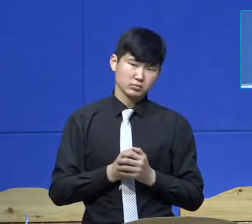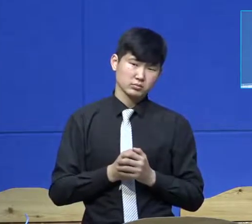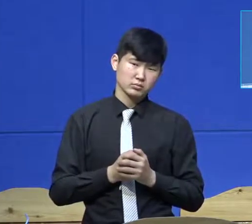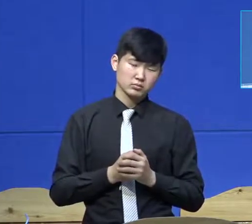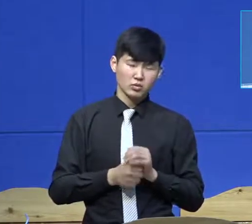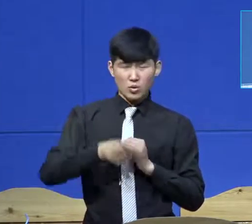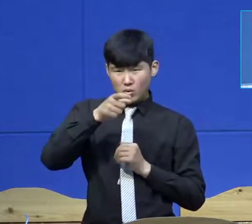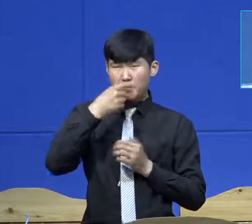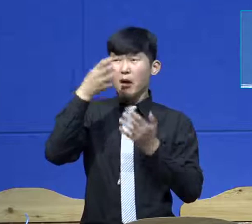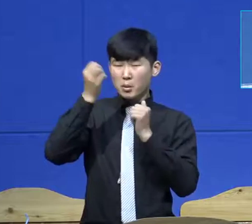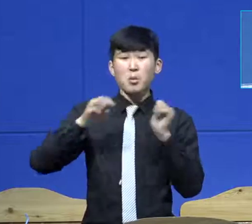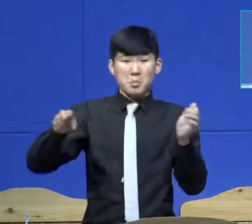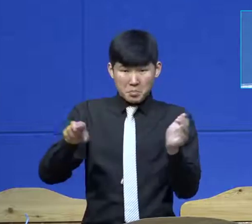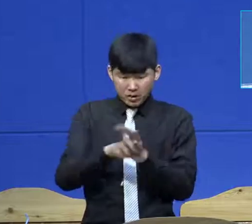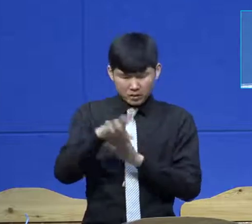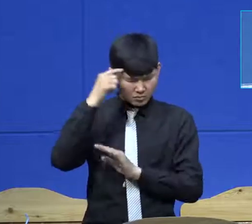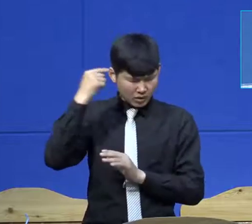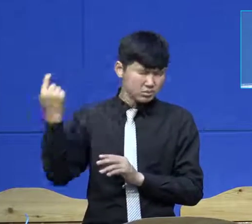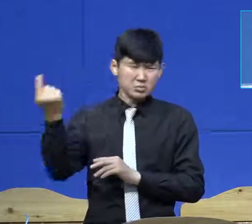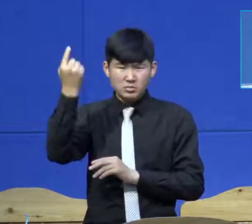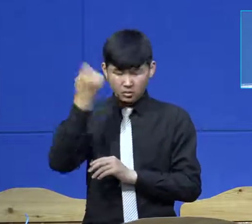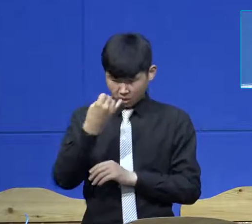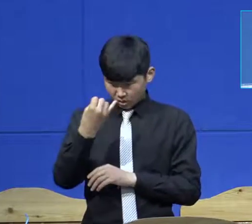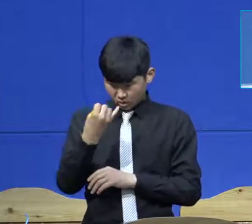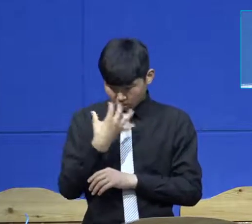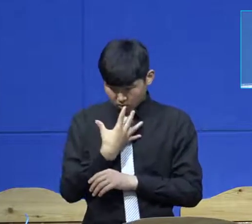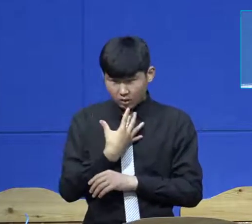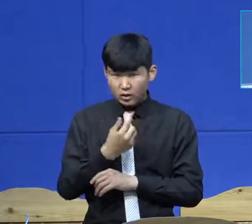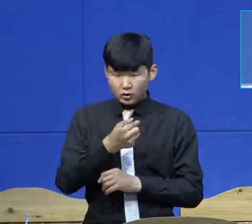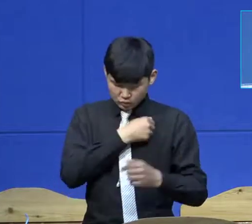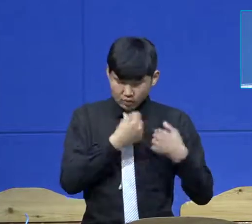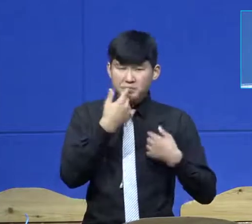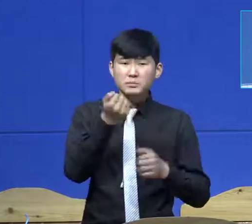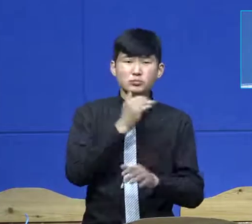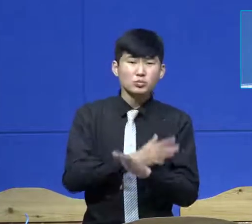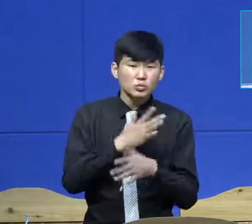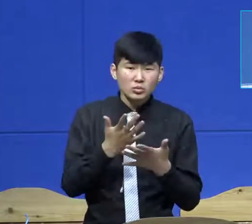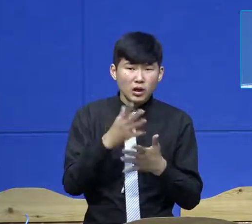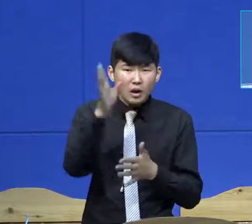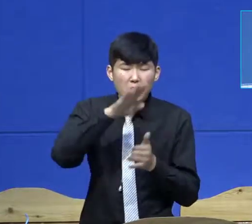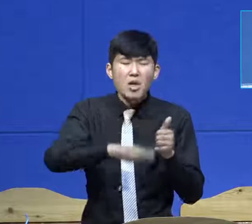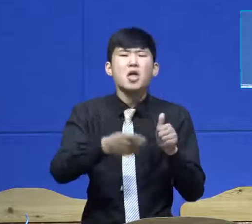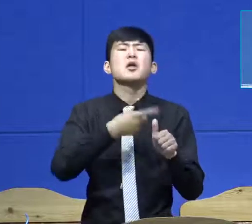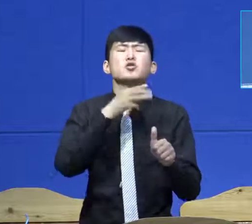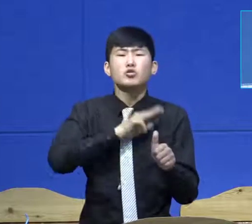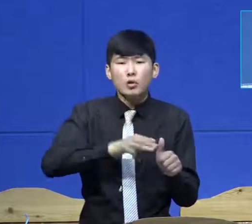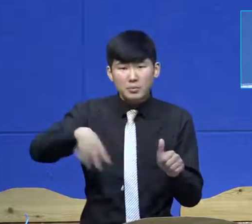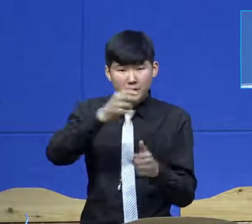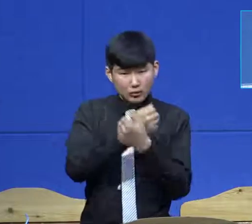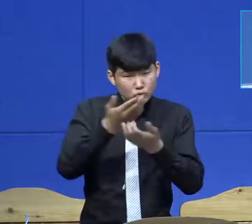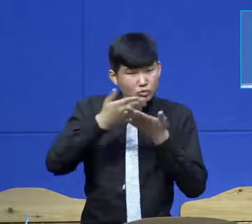Хүний амсаж бол хамгийн дэд гутамшиг дормжлыг зовлон амссан. Энэ эцтэй хиний төлөө юм бэ? Бидний аврахын